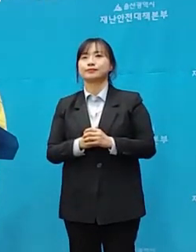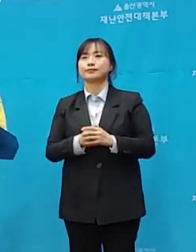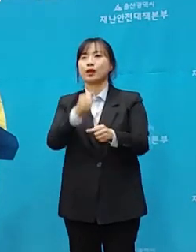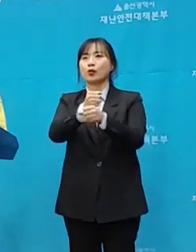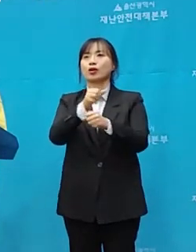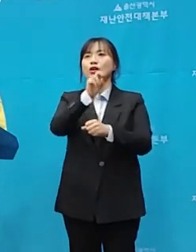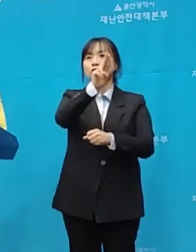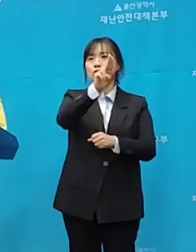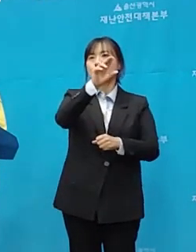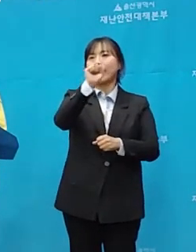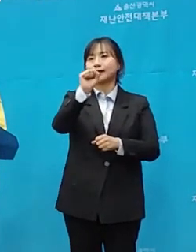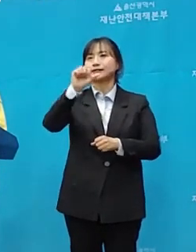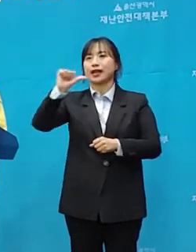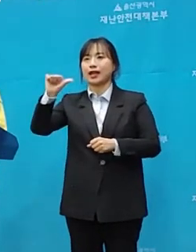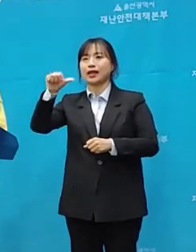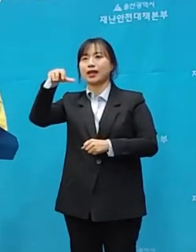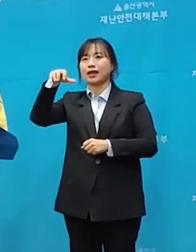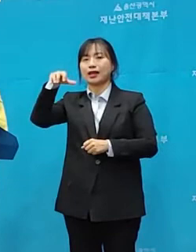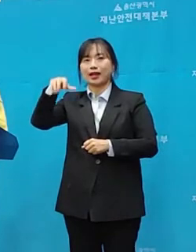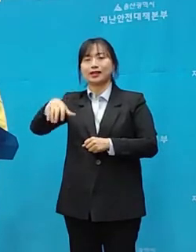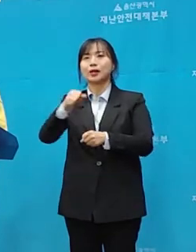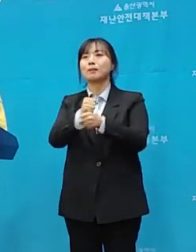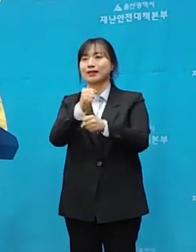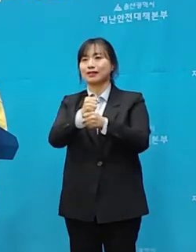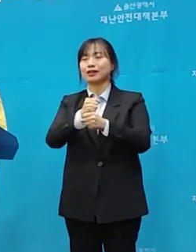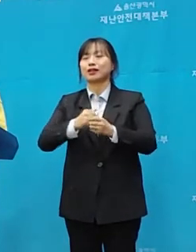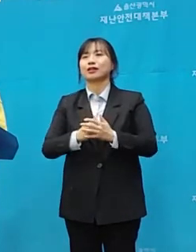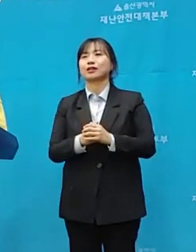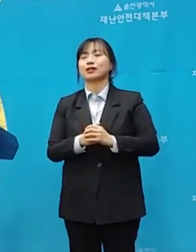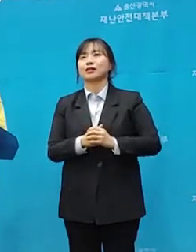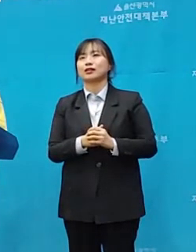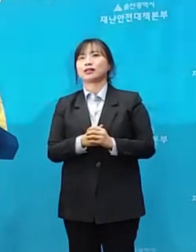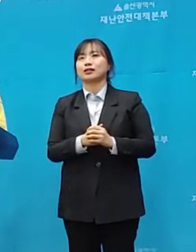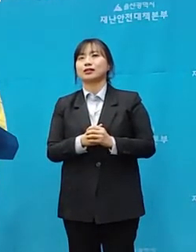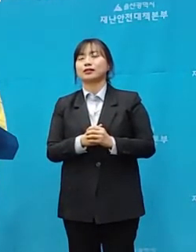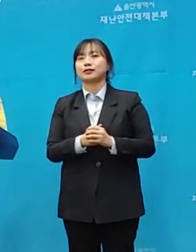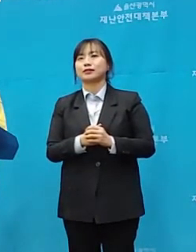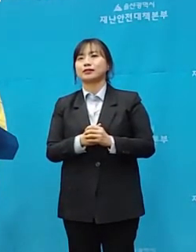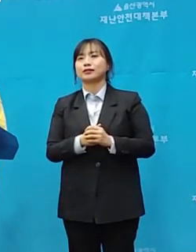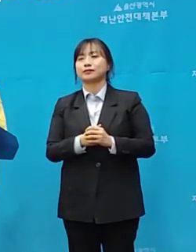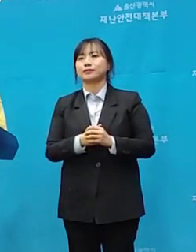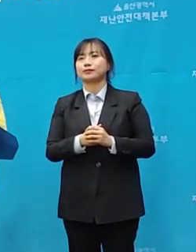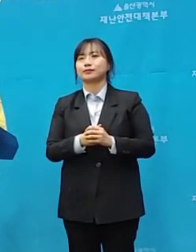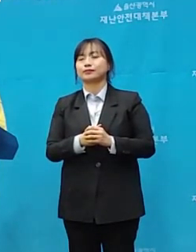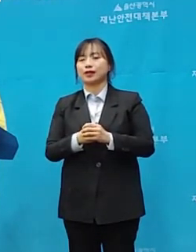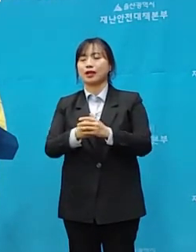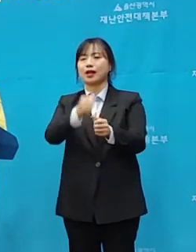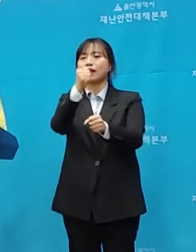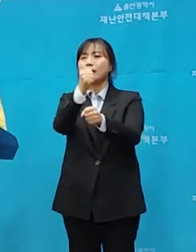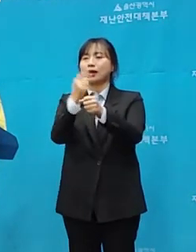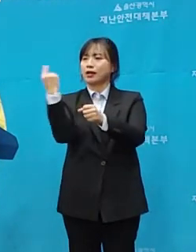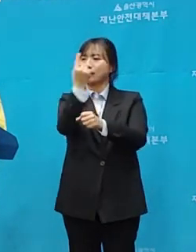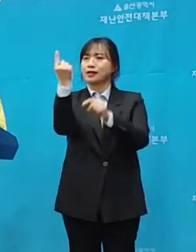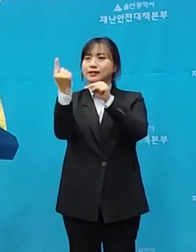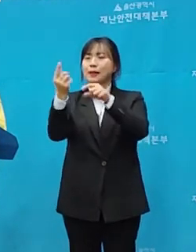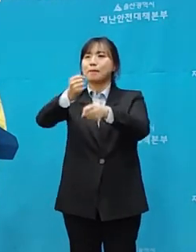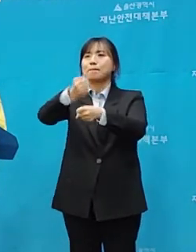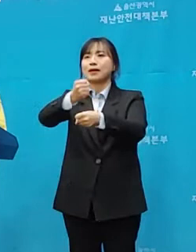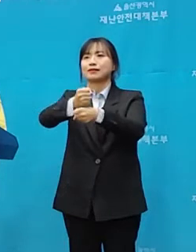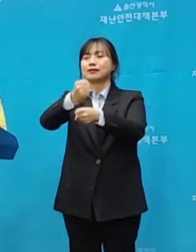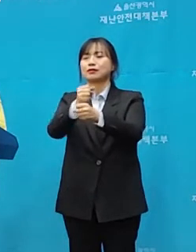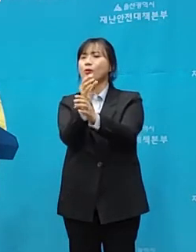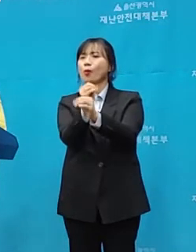제작회사는 USA라는 회사고요. 뭐 기장하고 기포 끼고 있는데 아까 얘기하신 제가 최선 연도는 그거는 제가